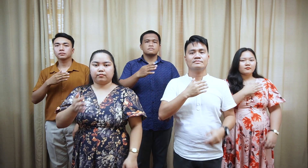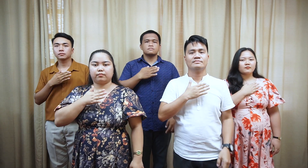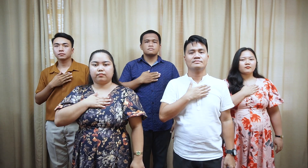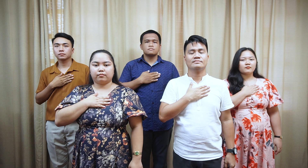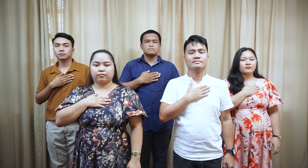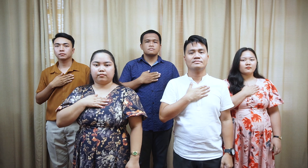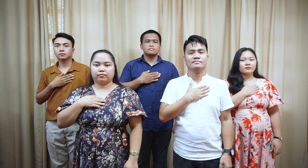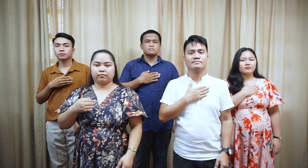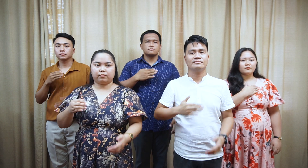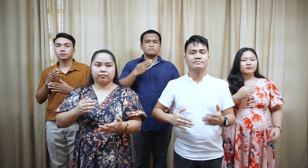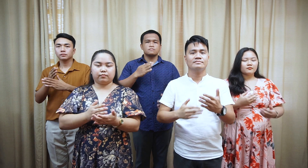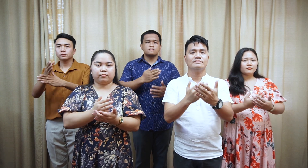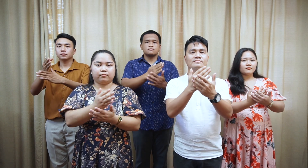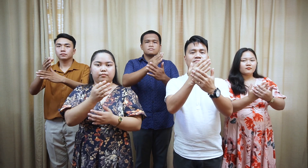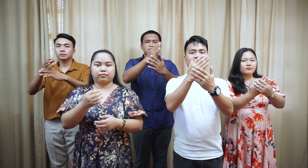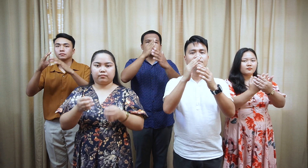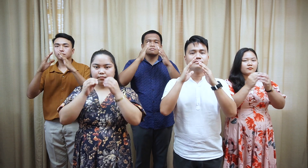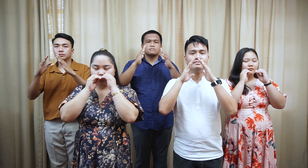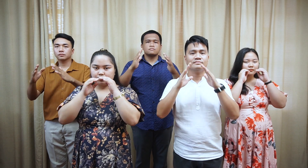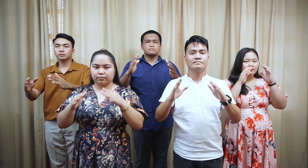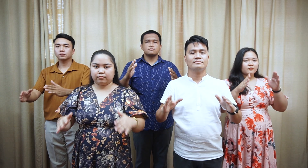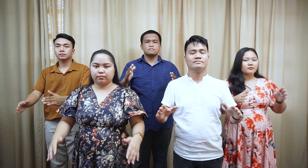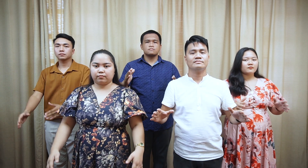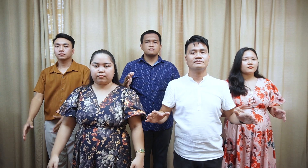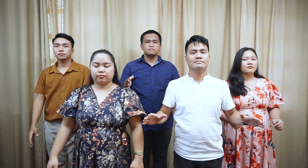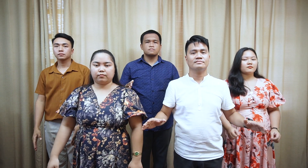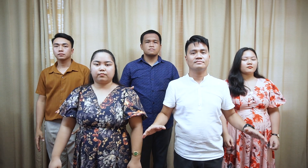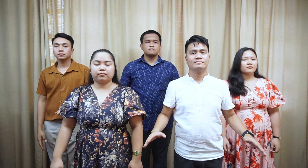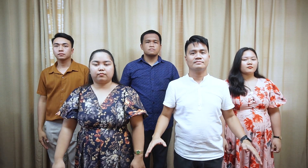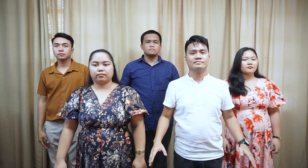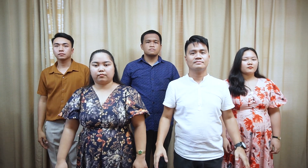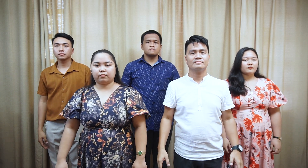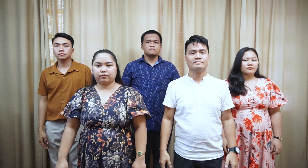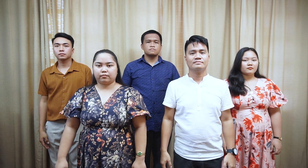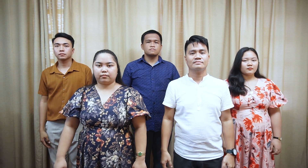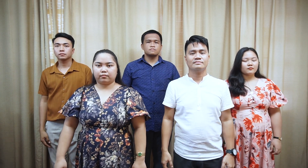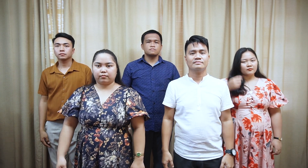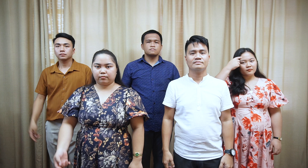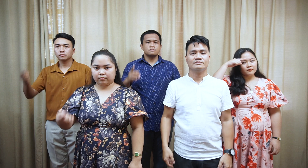ipaglalaban ko ang kahalalang biyaya mo. Ito